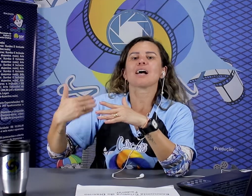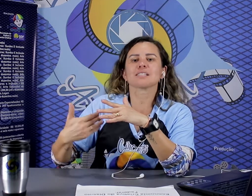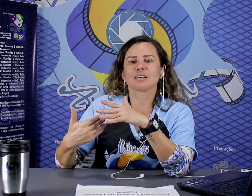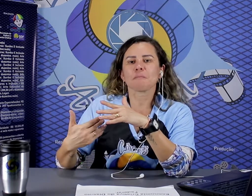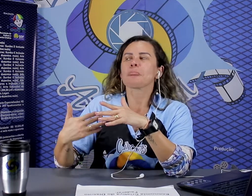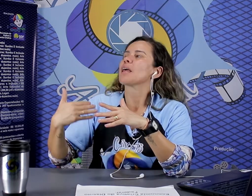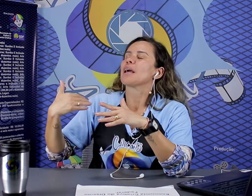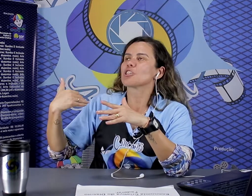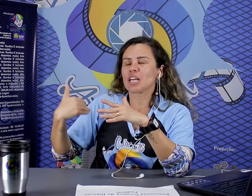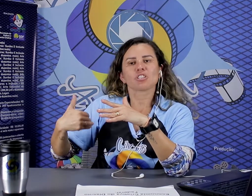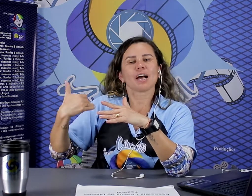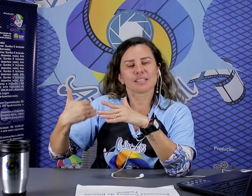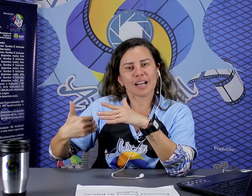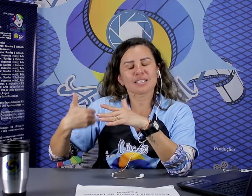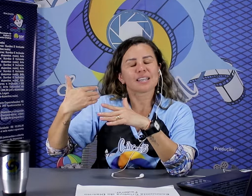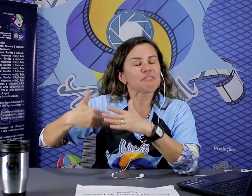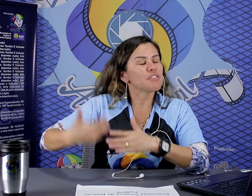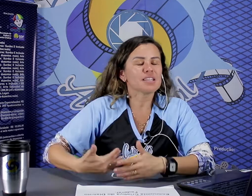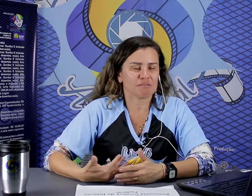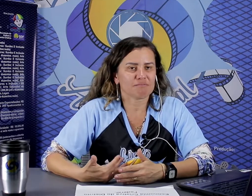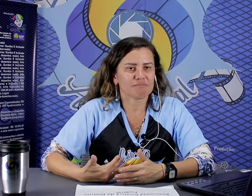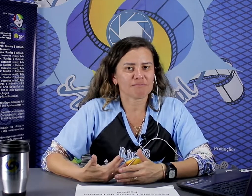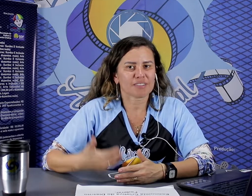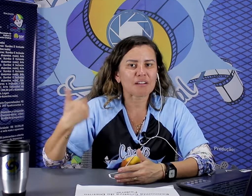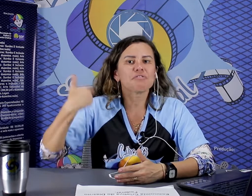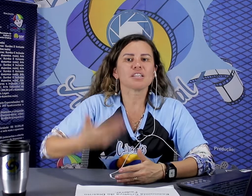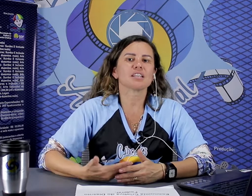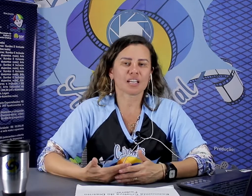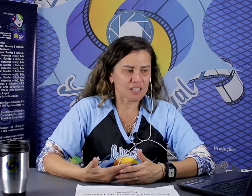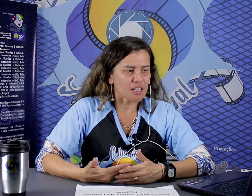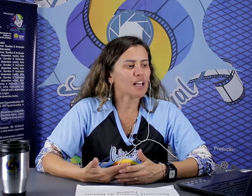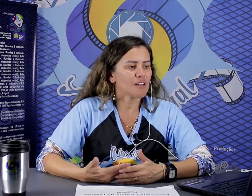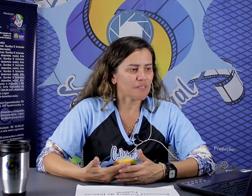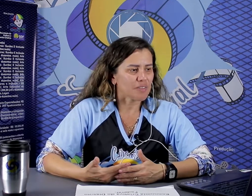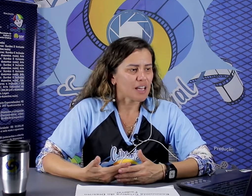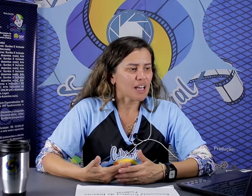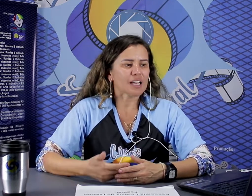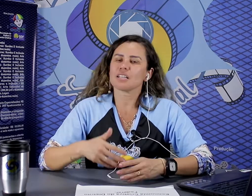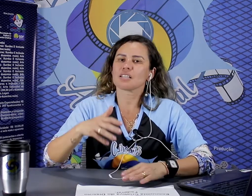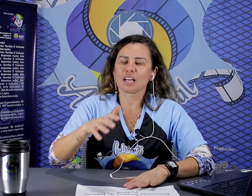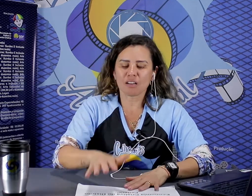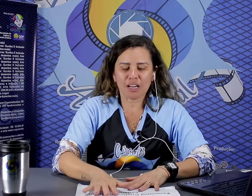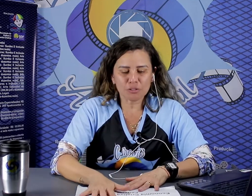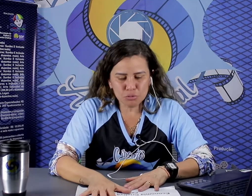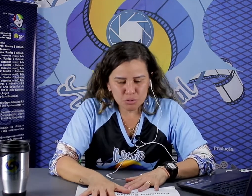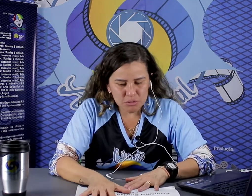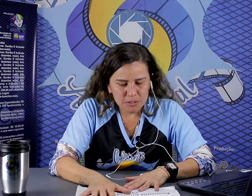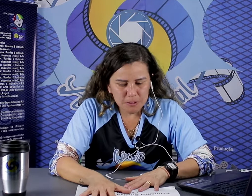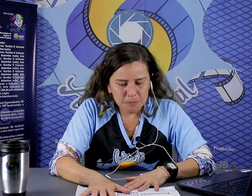atrasa, gente, atrasa na vida daquele cidadão. Aquele cidadão é adulto